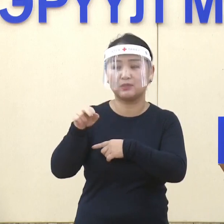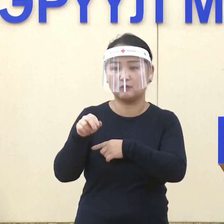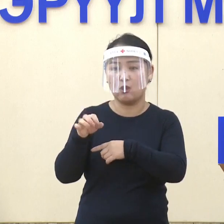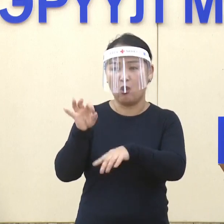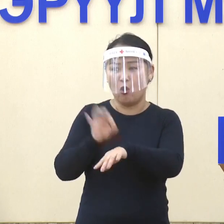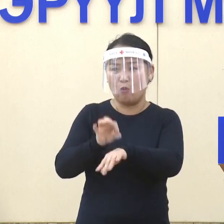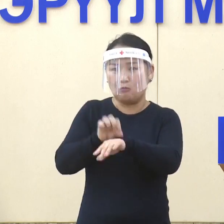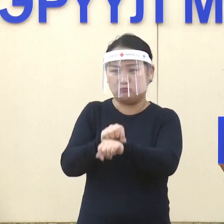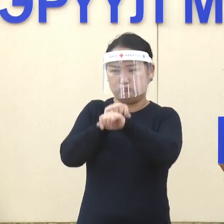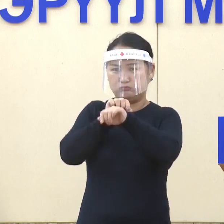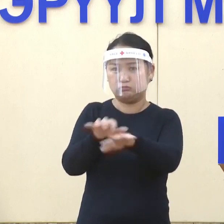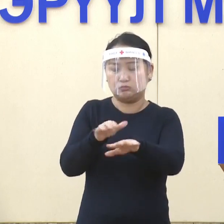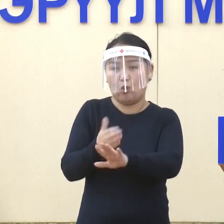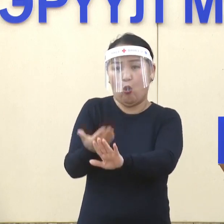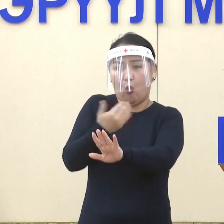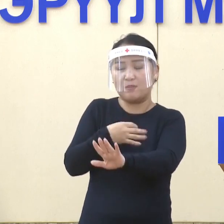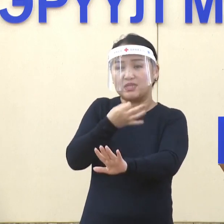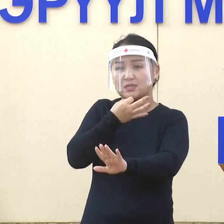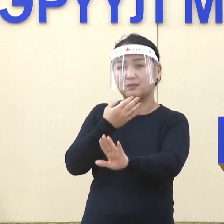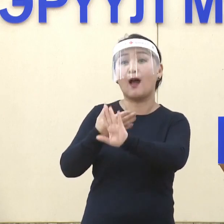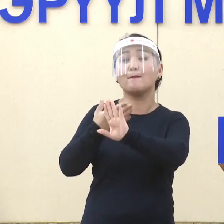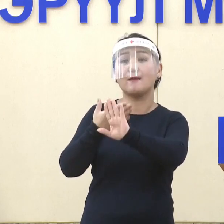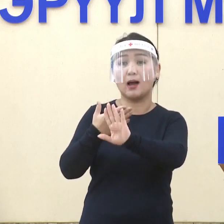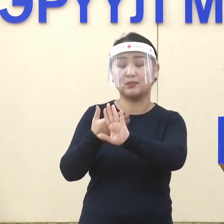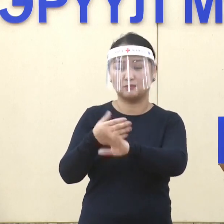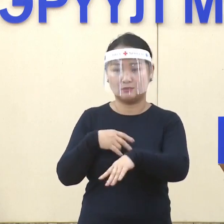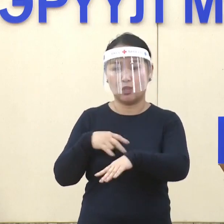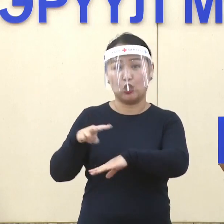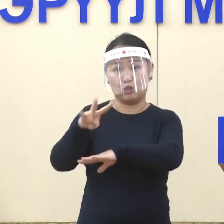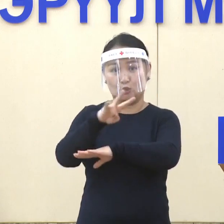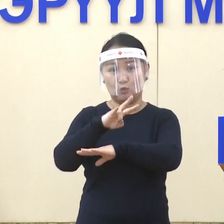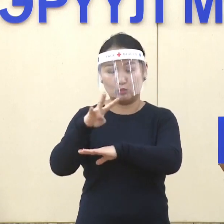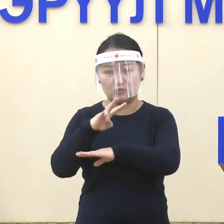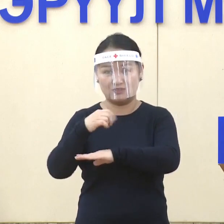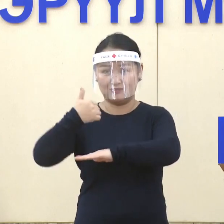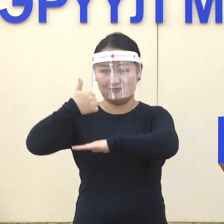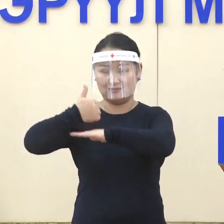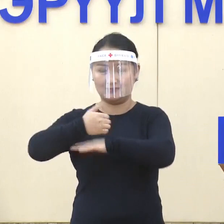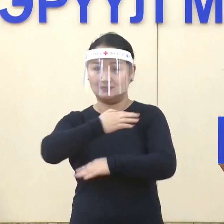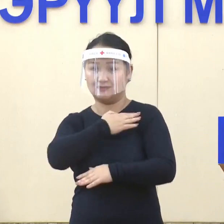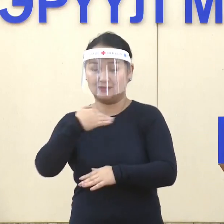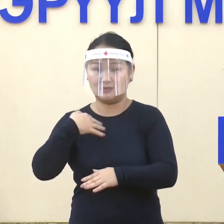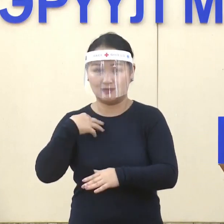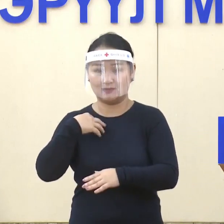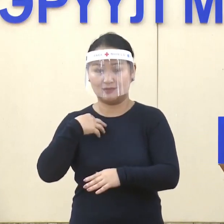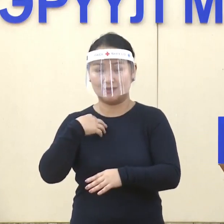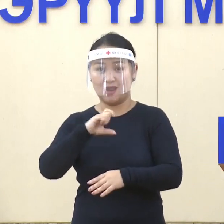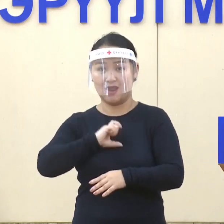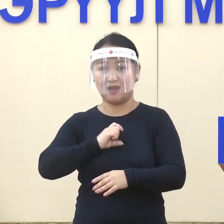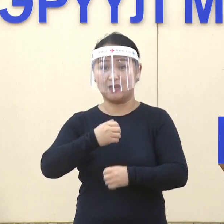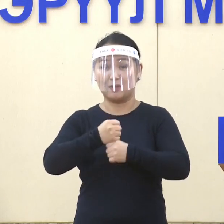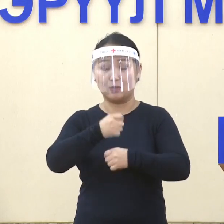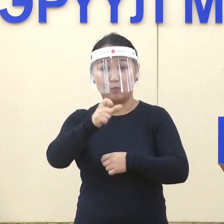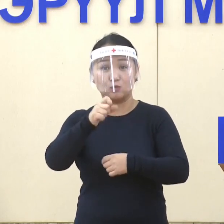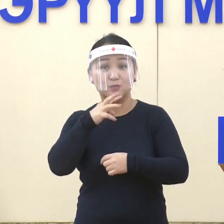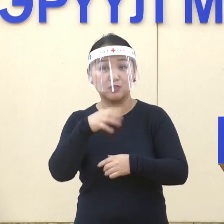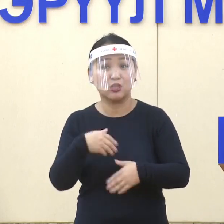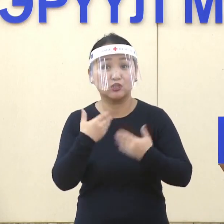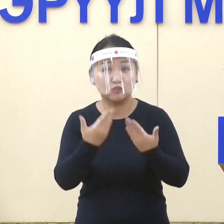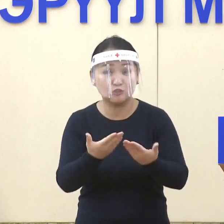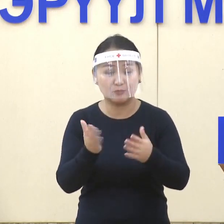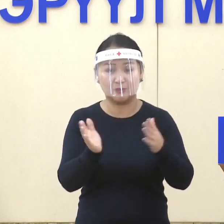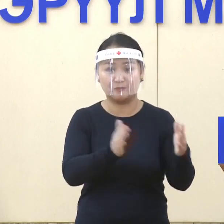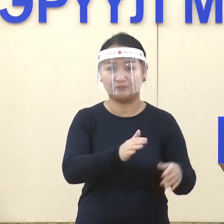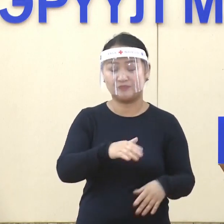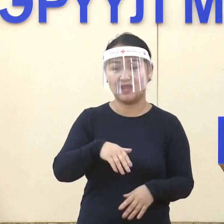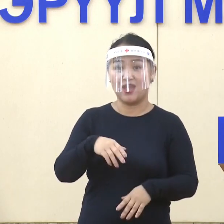гарахаас урьдчилан сэргийлж энэ арга хэмжээг авч яана гэж нутгийн болон мужийн засаг захиргааны эрх баригчид бол мэдээлсэн байна. За мөн